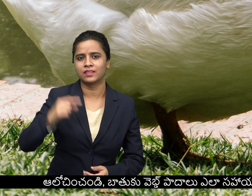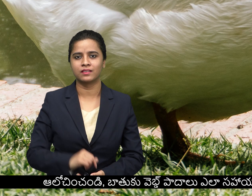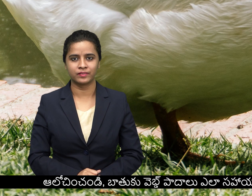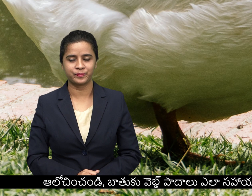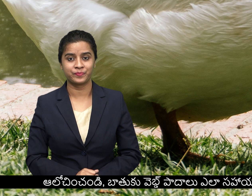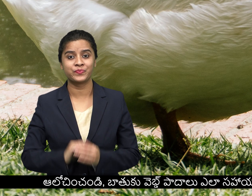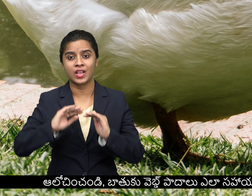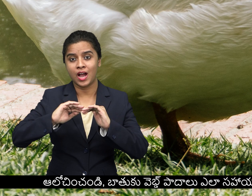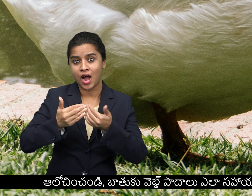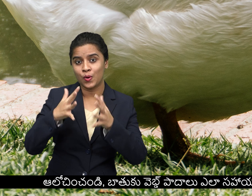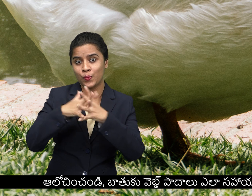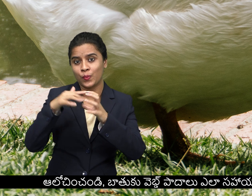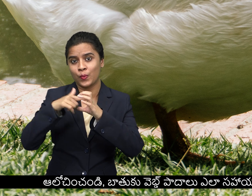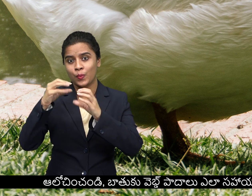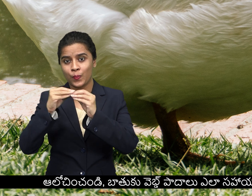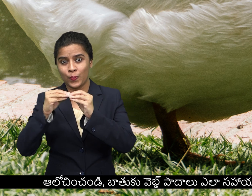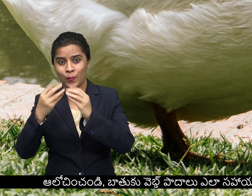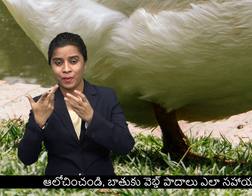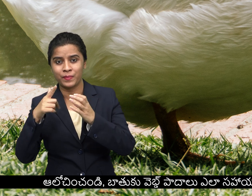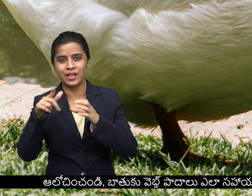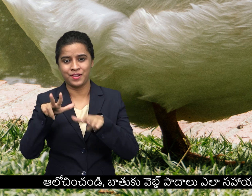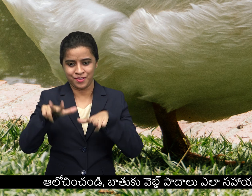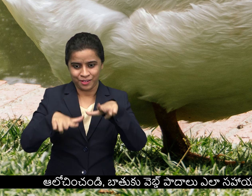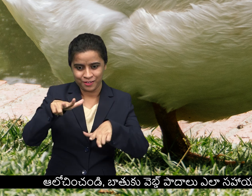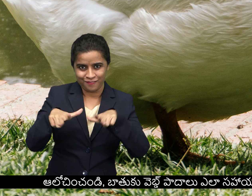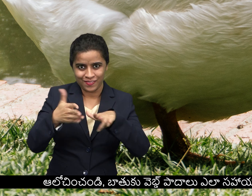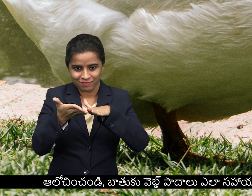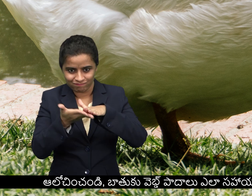ఆలోచించండి, బాతుకు వెబ్డ్ పాదాలు ఎలా సహాయపడతాయి?